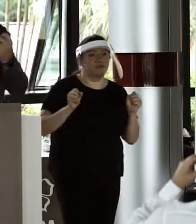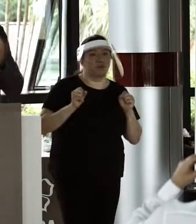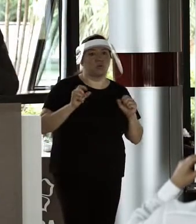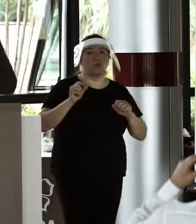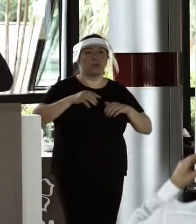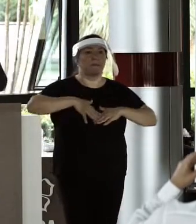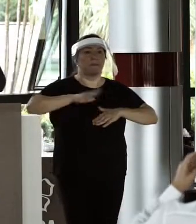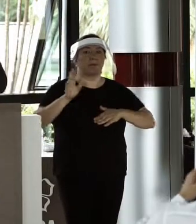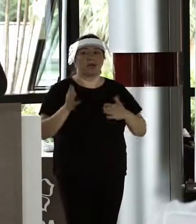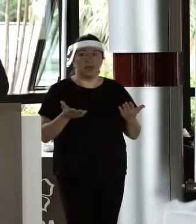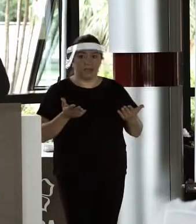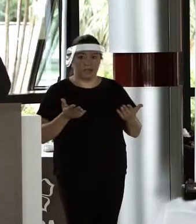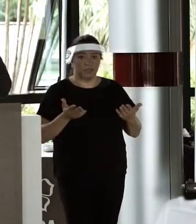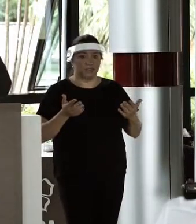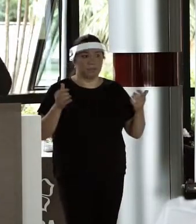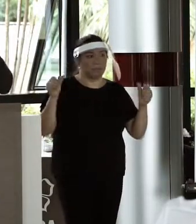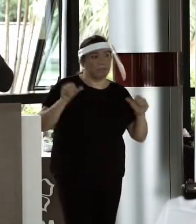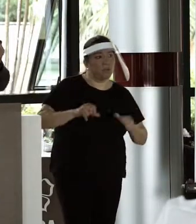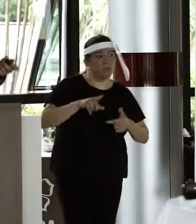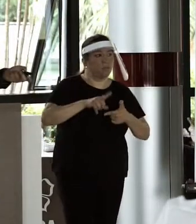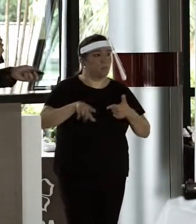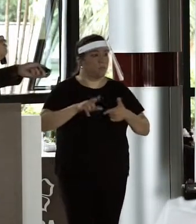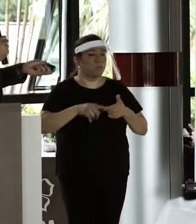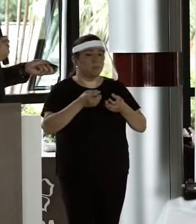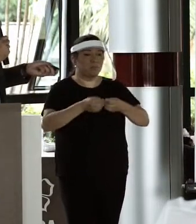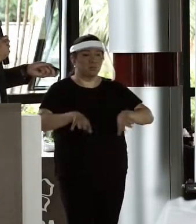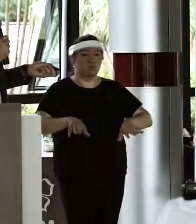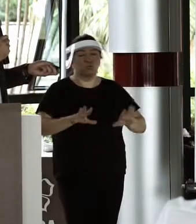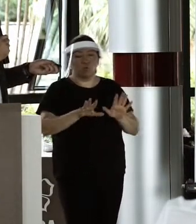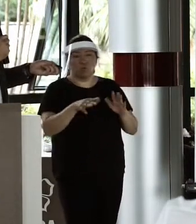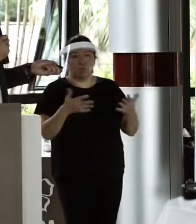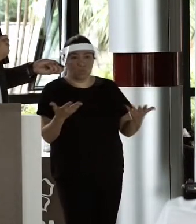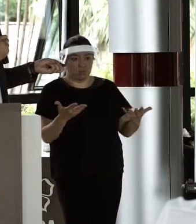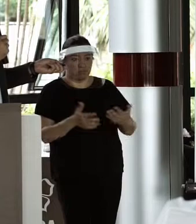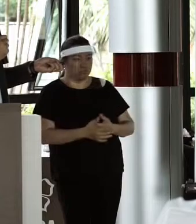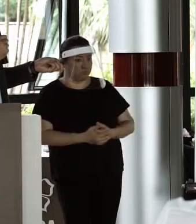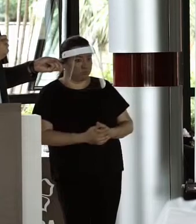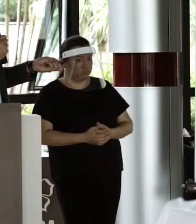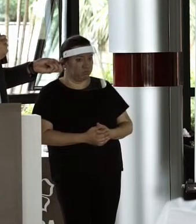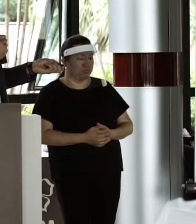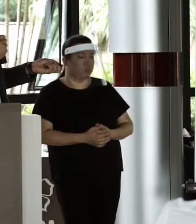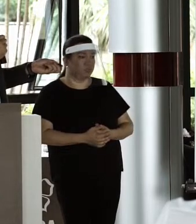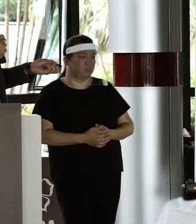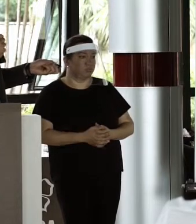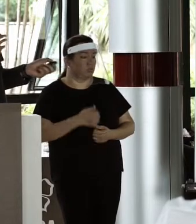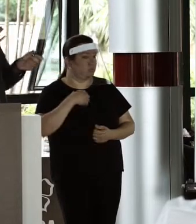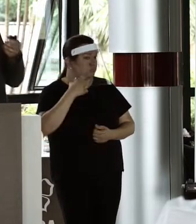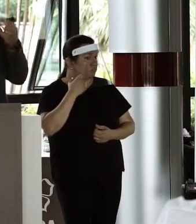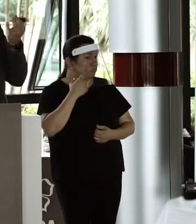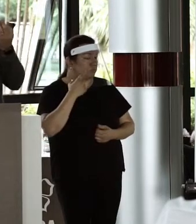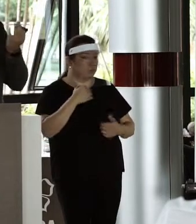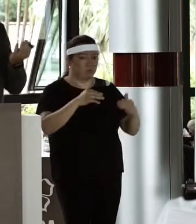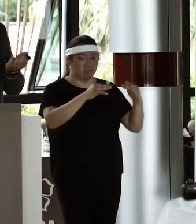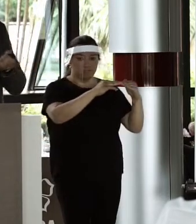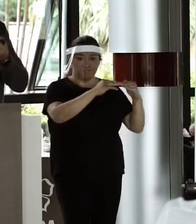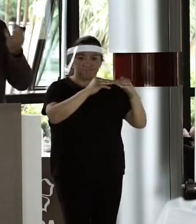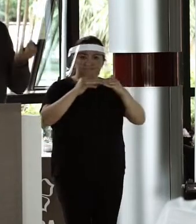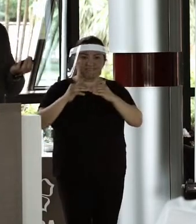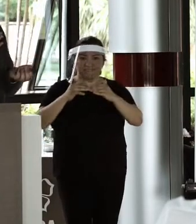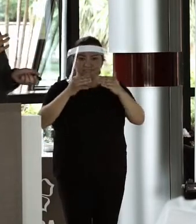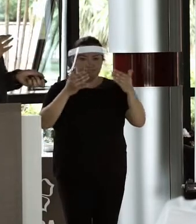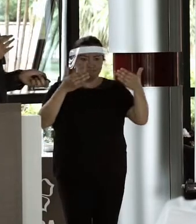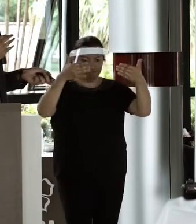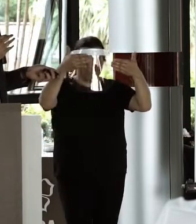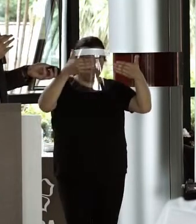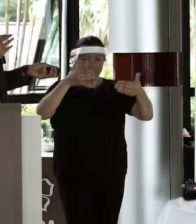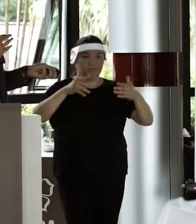está mais aquecido, o que está menos aquecido. Né? Então, eu vou analisar o padrão de imagem e vou já descobrir se tem